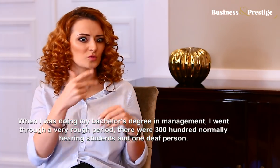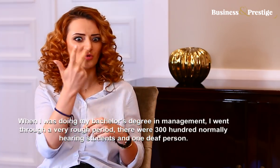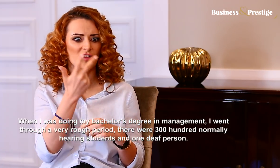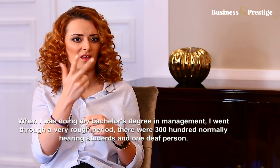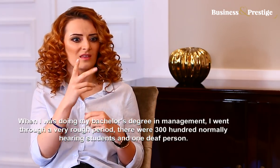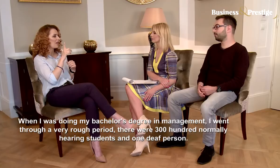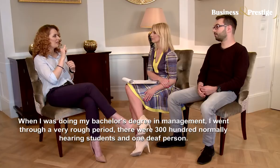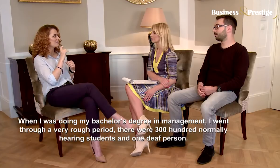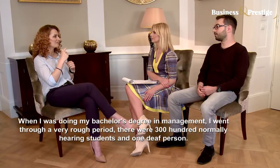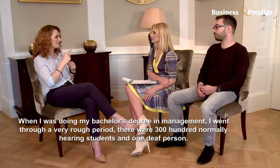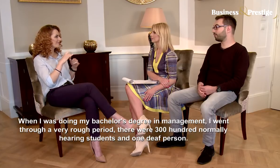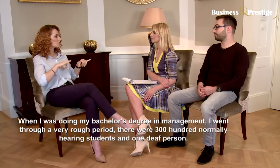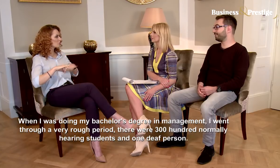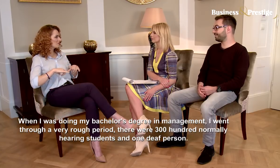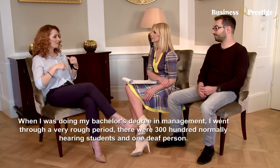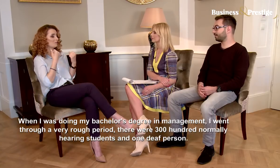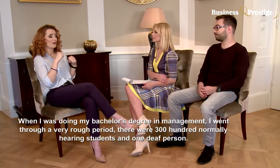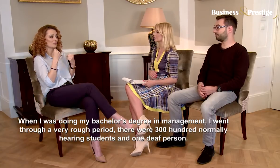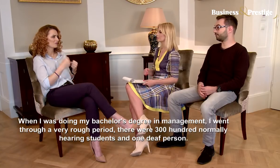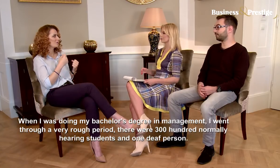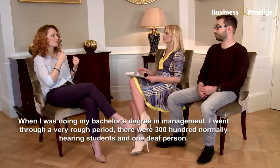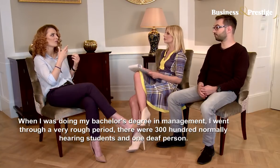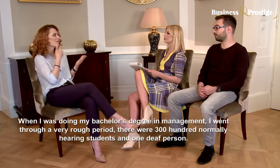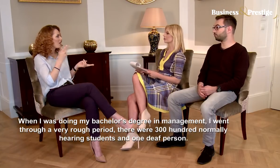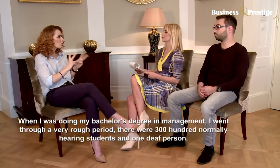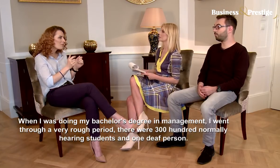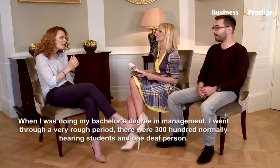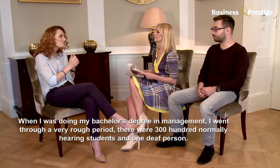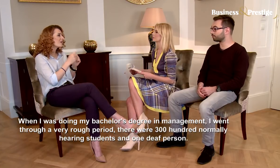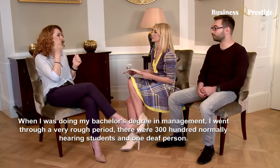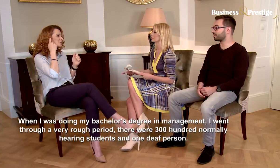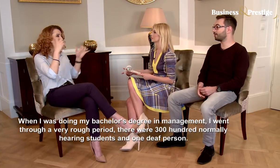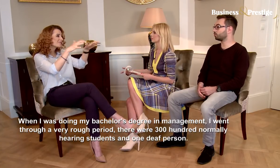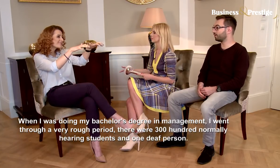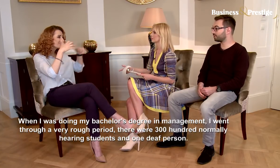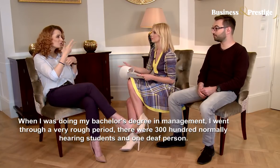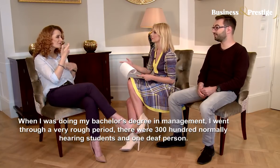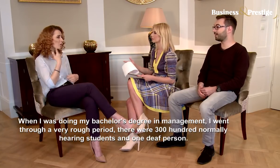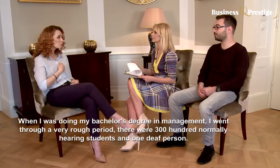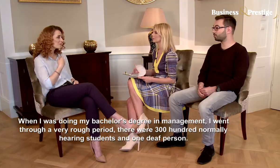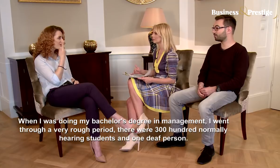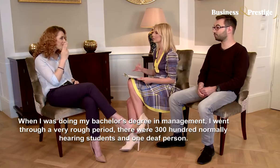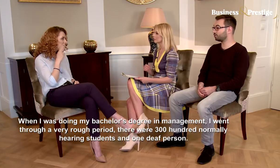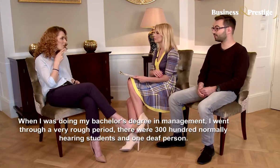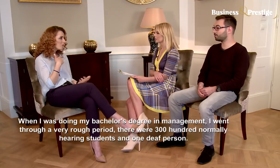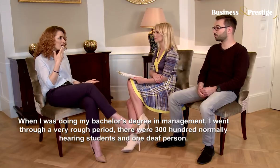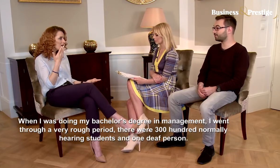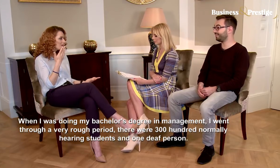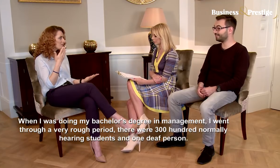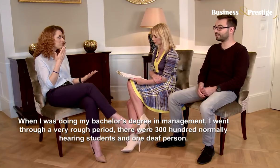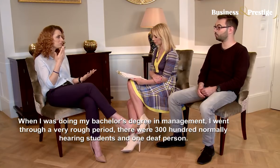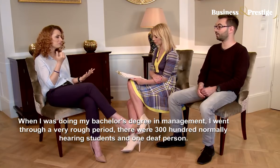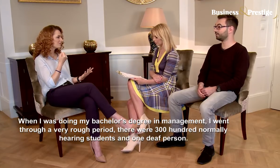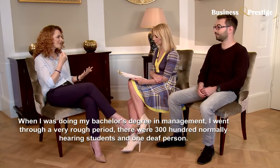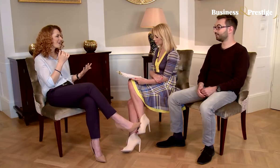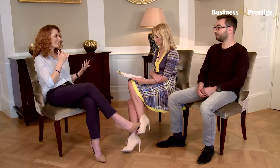Na studiach na przykład jak zacząłem licencjat na zarządzaniu, to był bardzo trudny okres. Nie miałem tłumacza, byli sami słyszący, było 300 słyszących